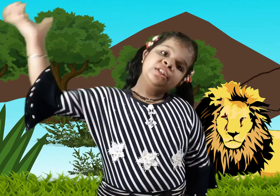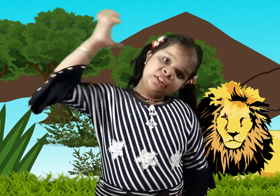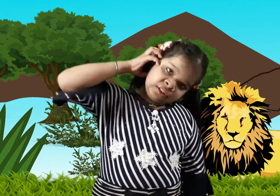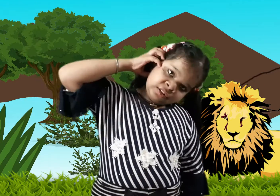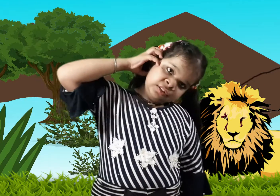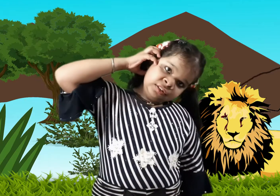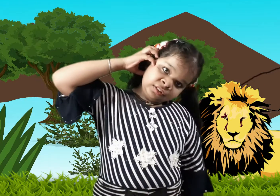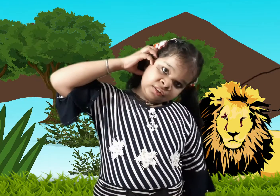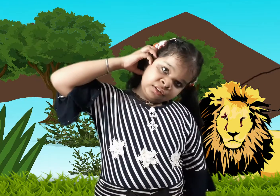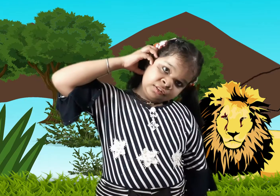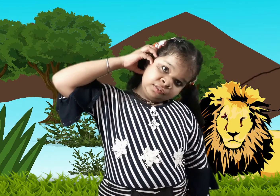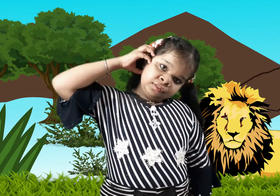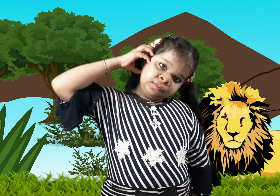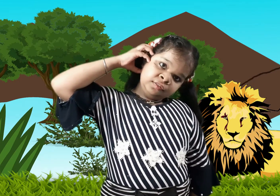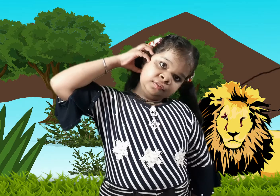कान के पास पंजा मारा।